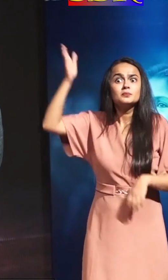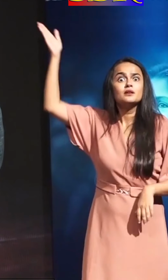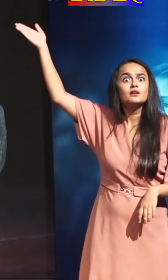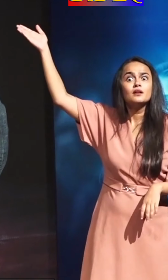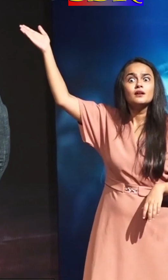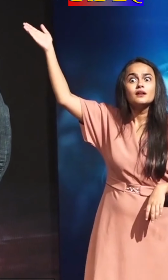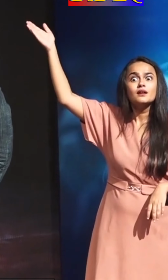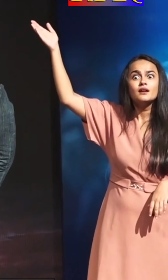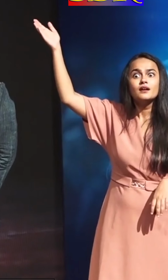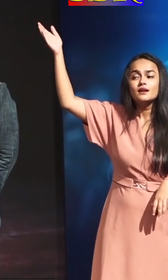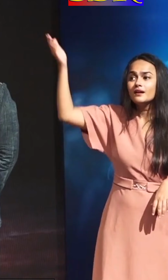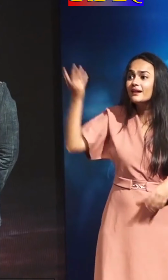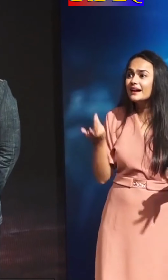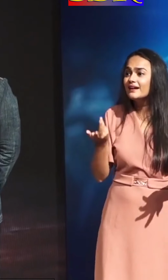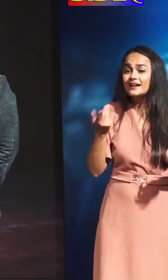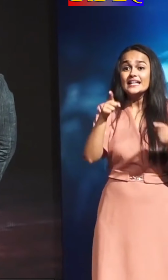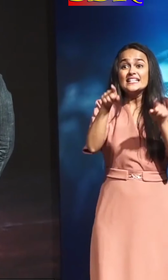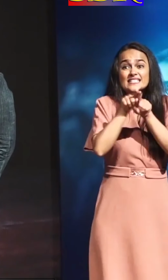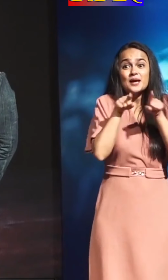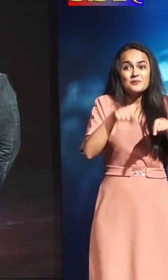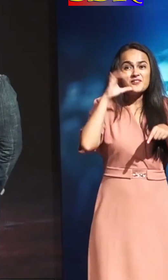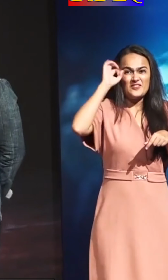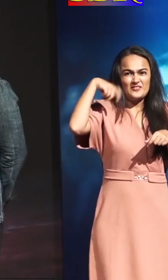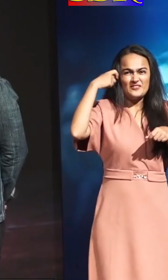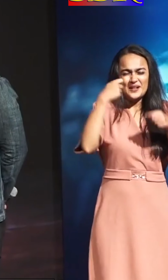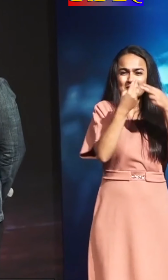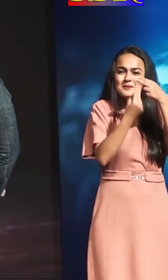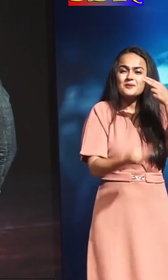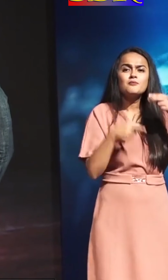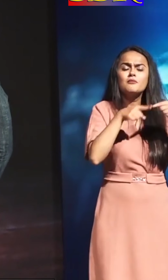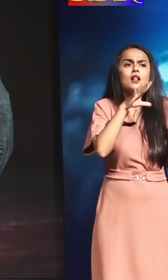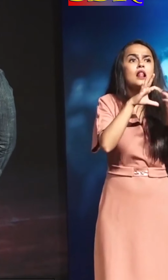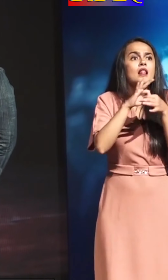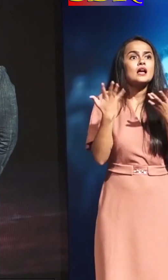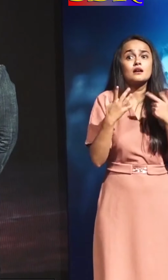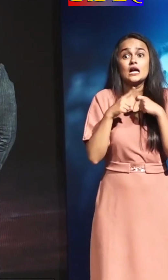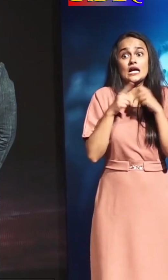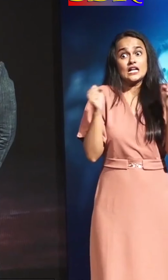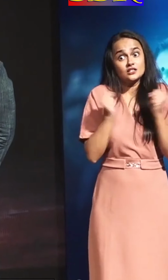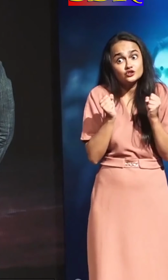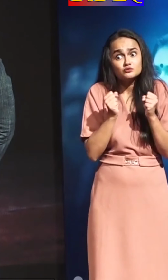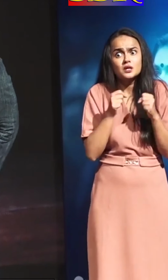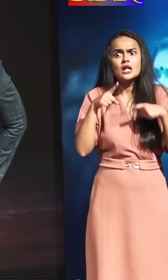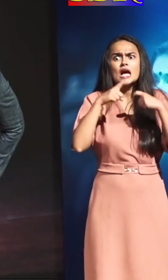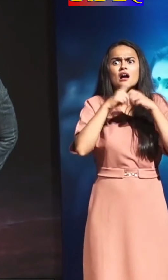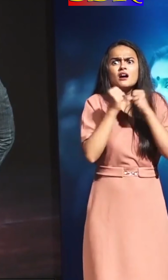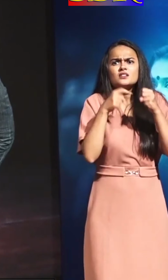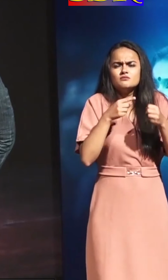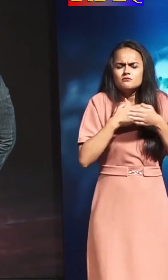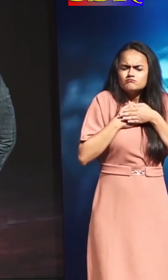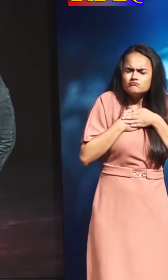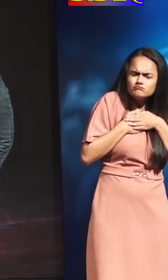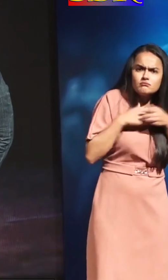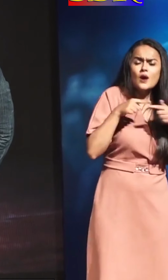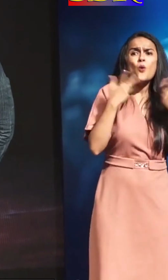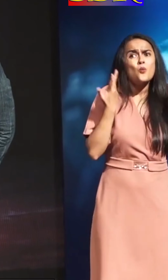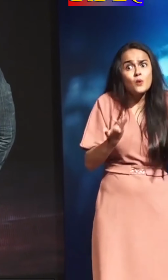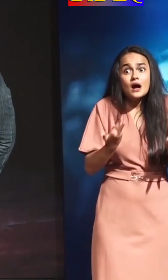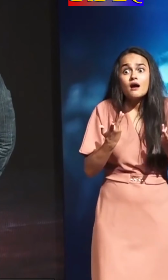लाइक सुनिधि फिल्म उत्सव कि कश्मीर व कश्मीर व्हाट